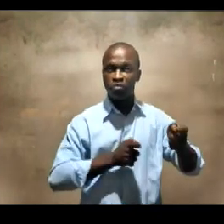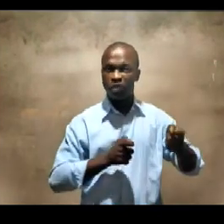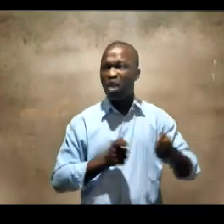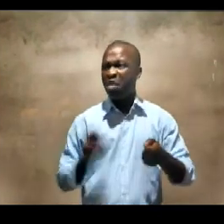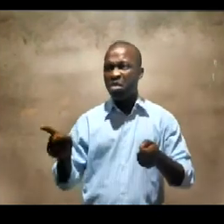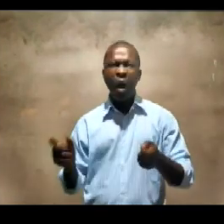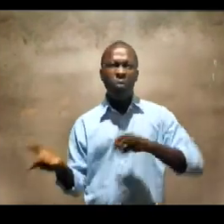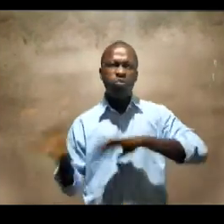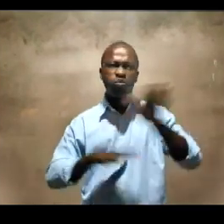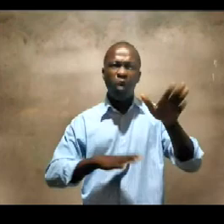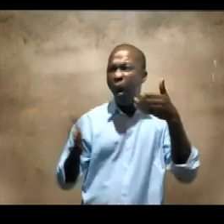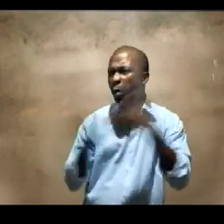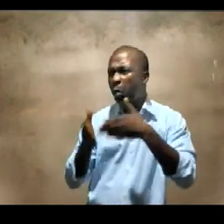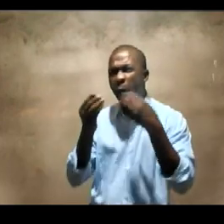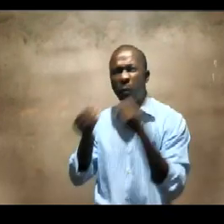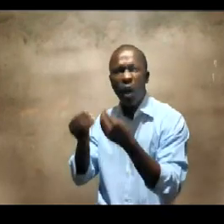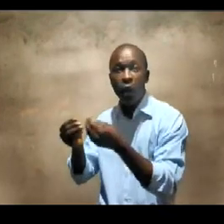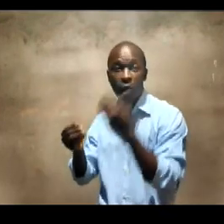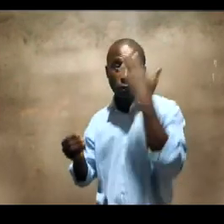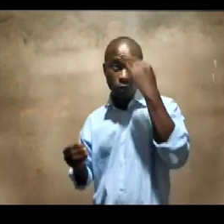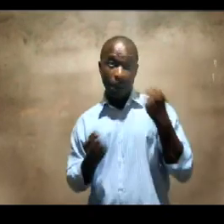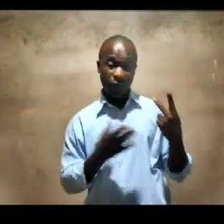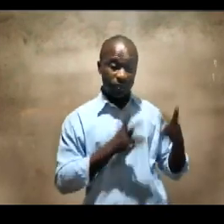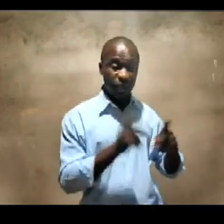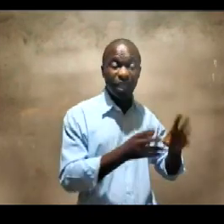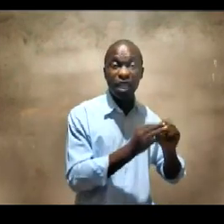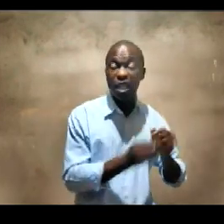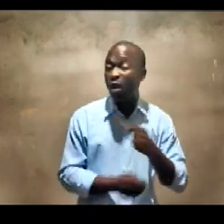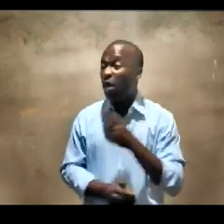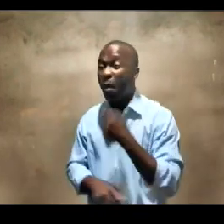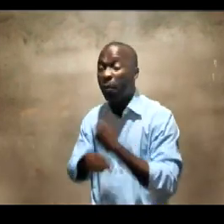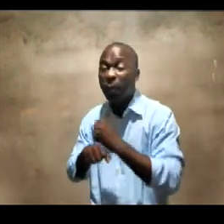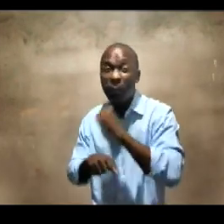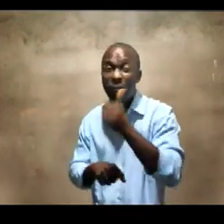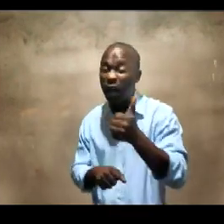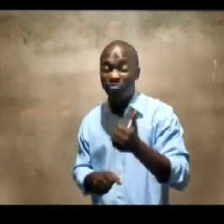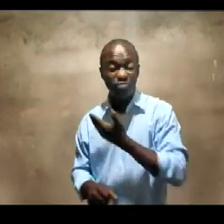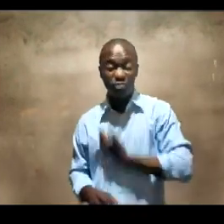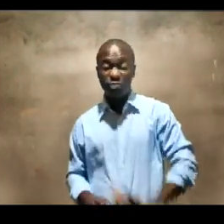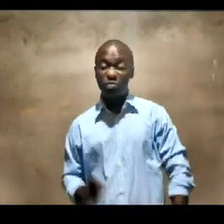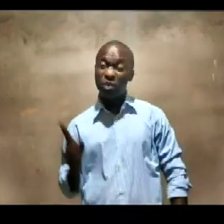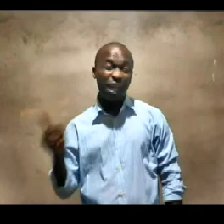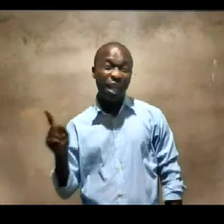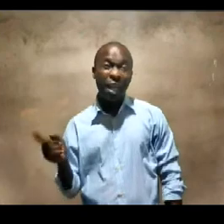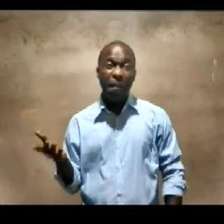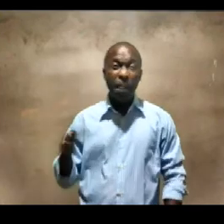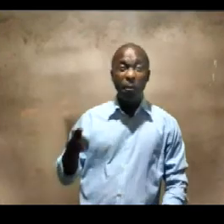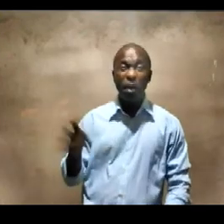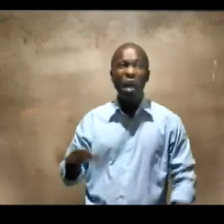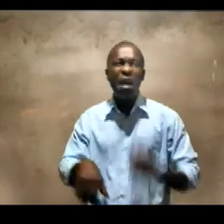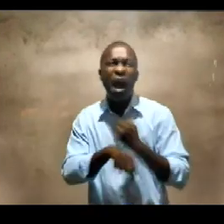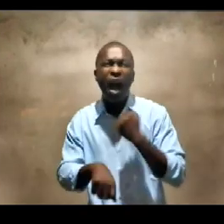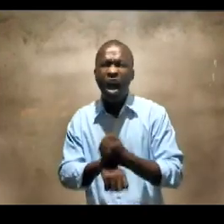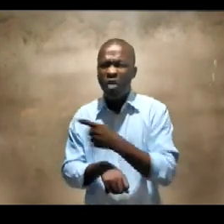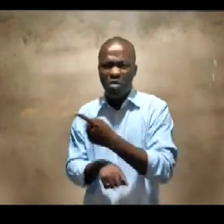controverses. Sa gestion de la politique monétaire est jugée hasardeuse. Fin 2018, un audit indépendant avait sévèrement critiqué la